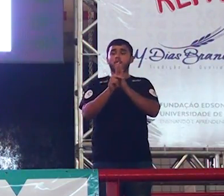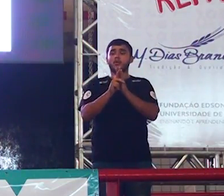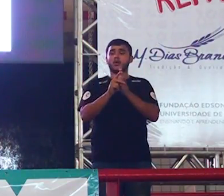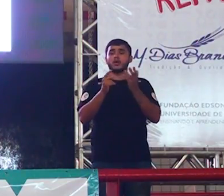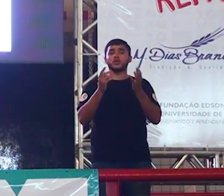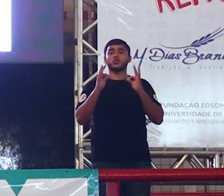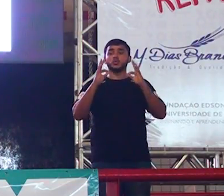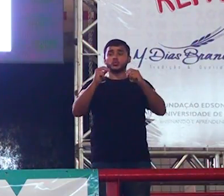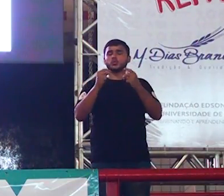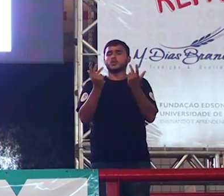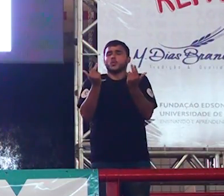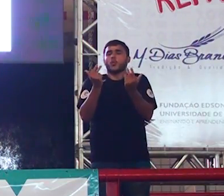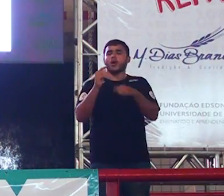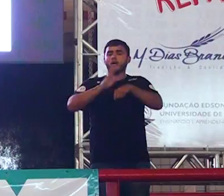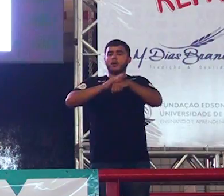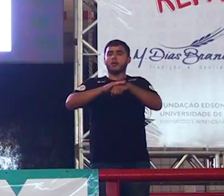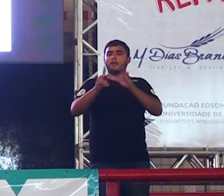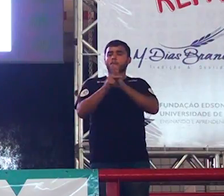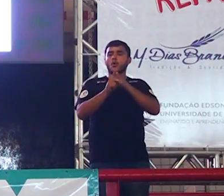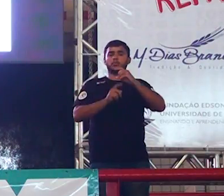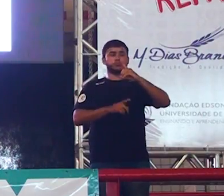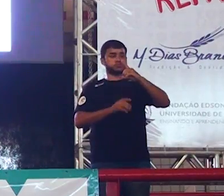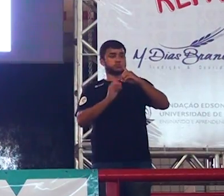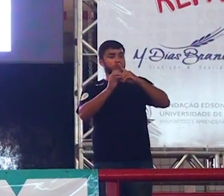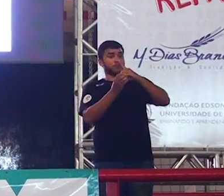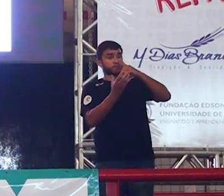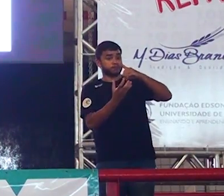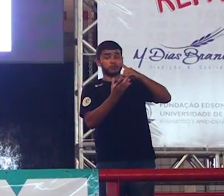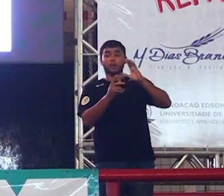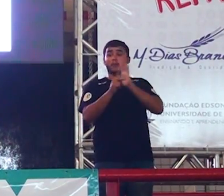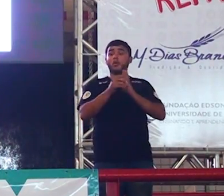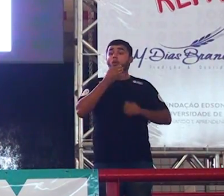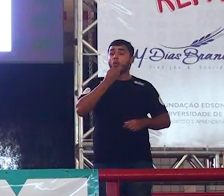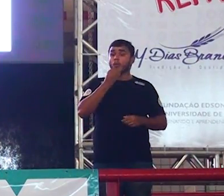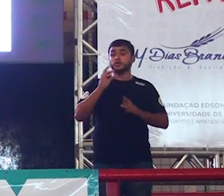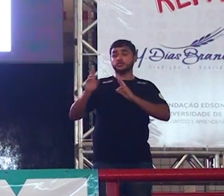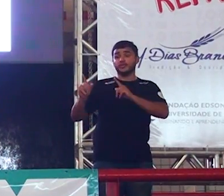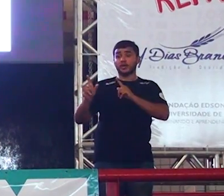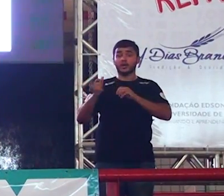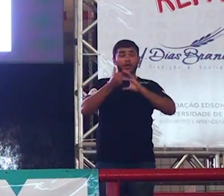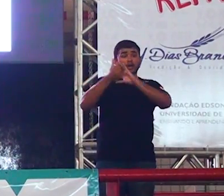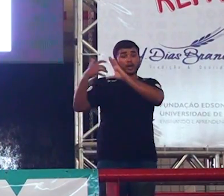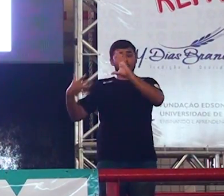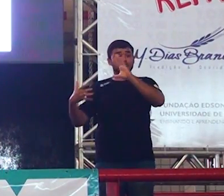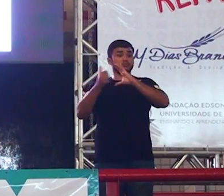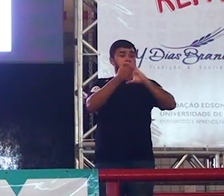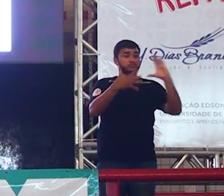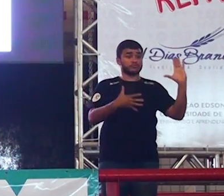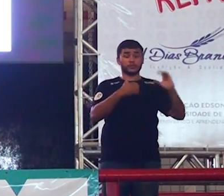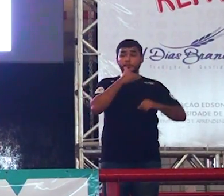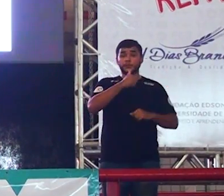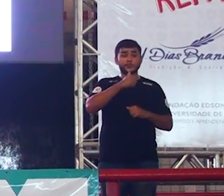saco escrotal, e os grandes lábios, que tem uma estrutura tecidual semelhante ao da pele,